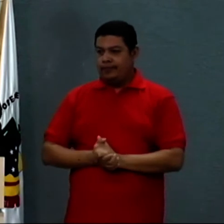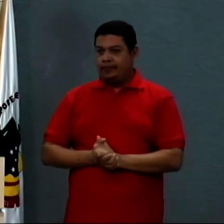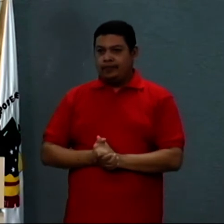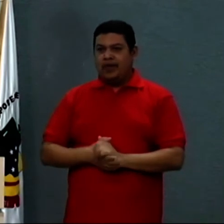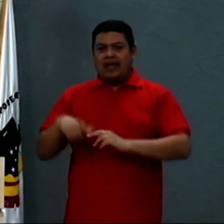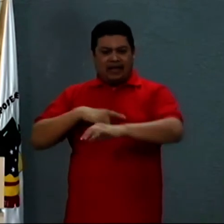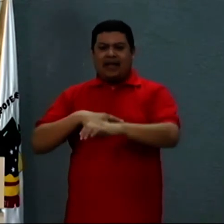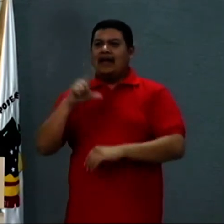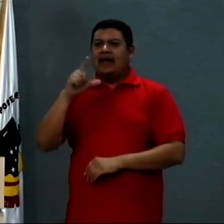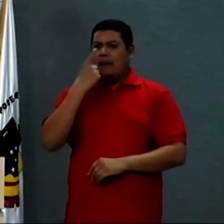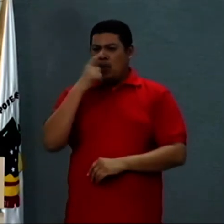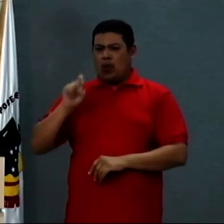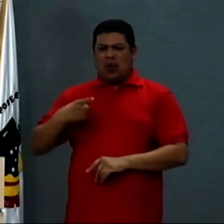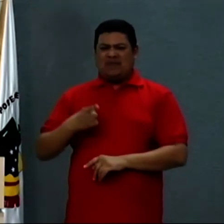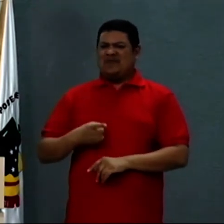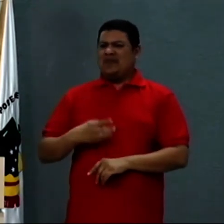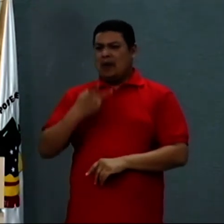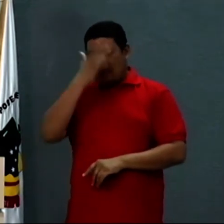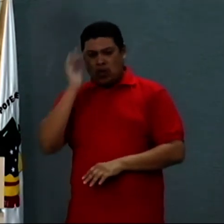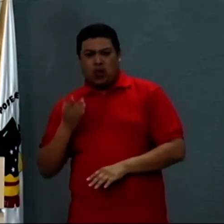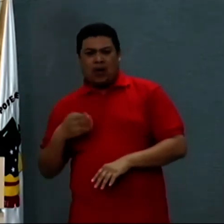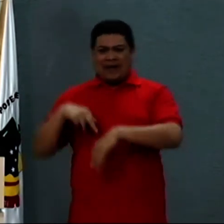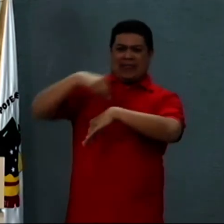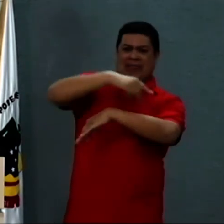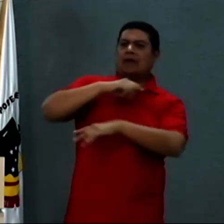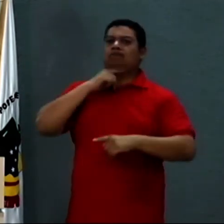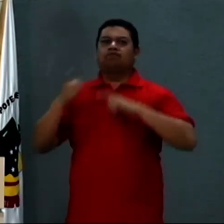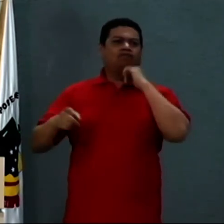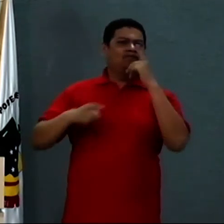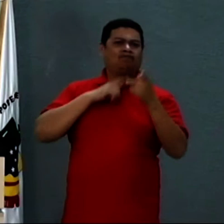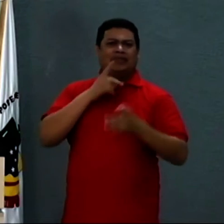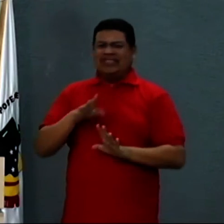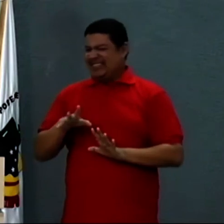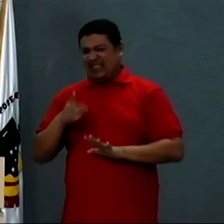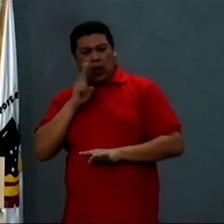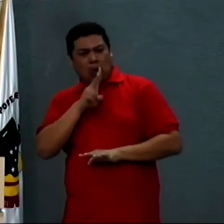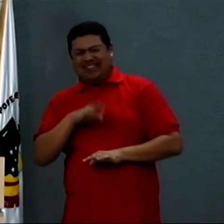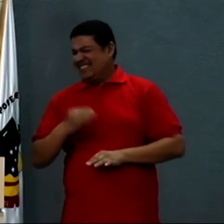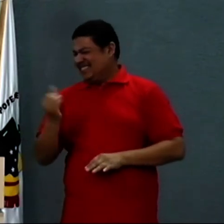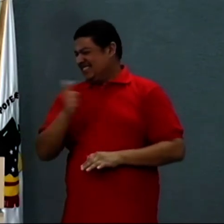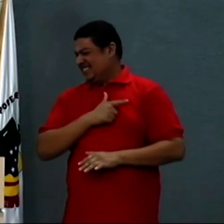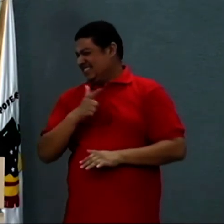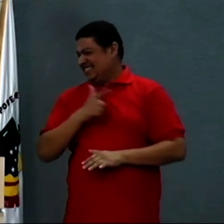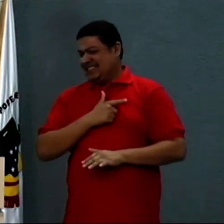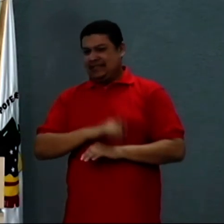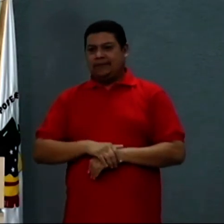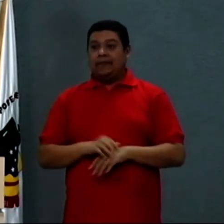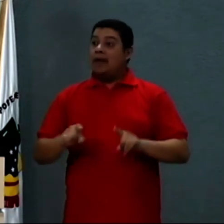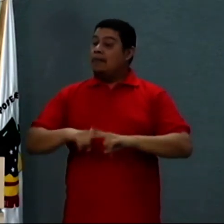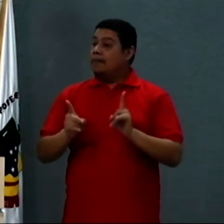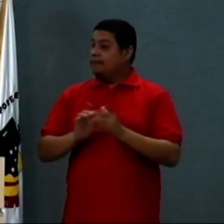mais lixo do que rua. Ninguém transitava. E eu queria deixar claro a nossa moradora, dona Lindaura, e o filho dela,